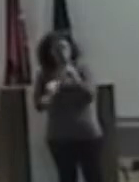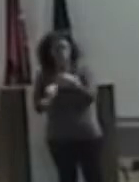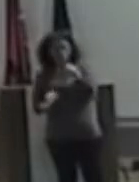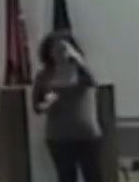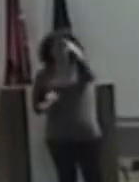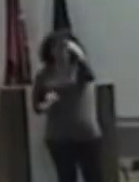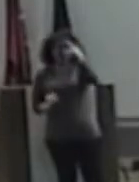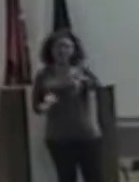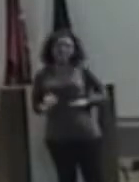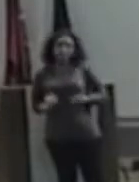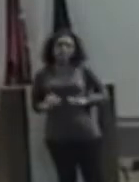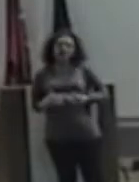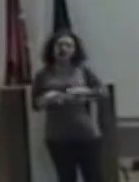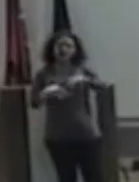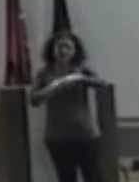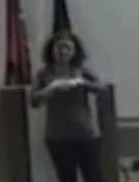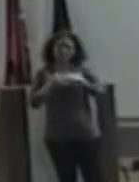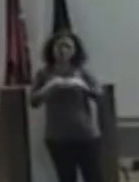activa.